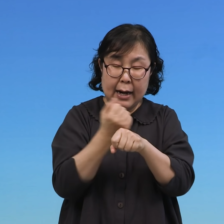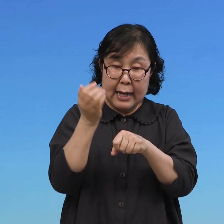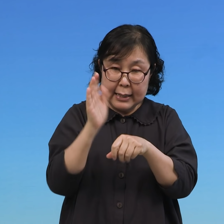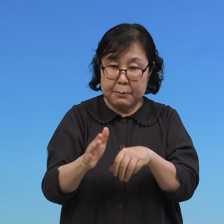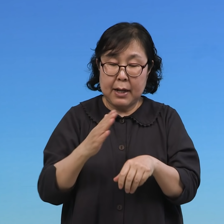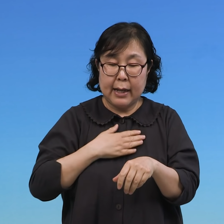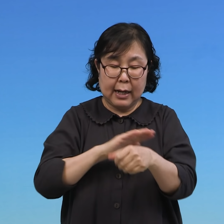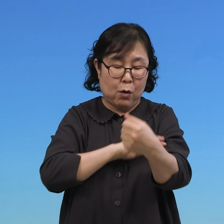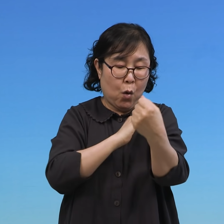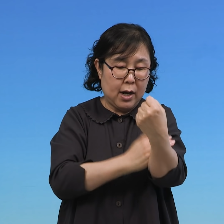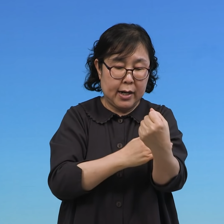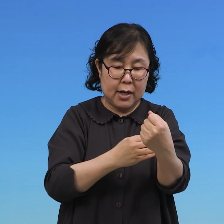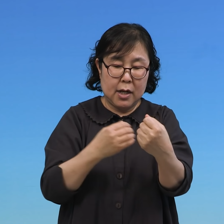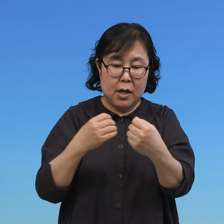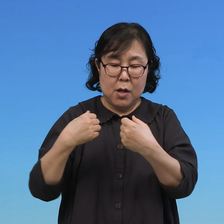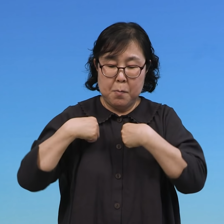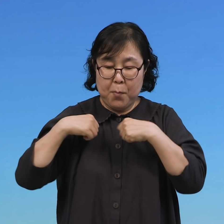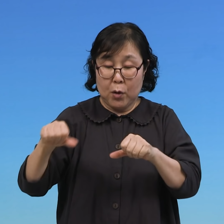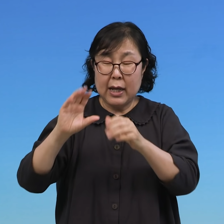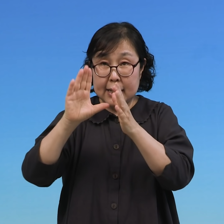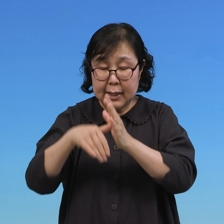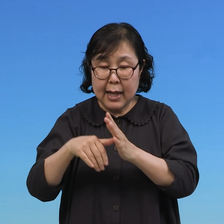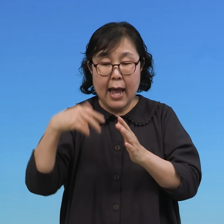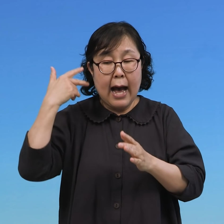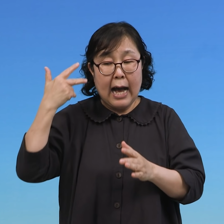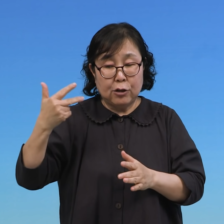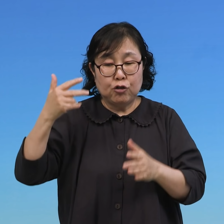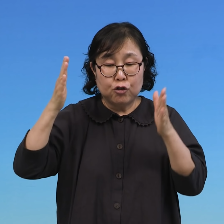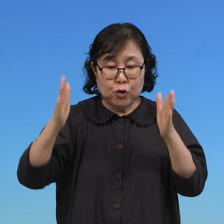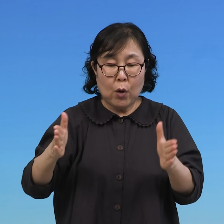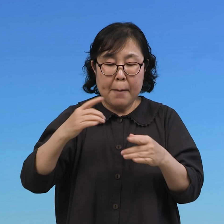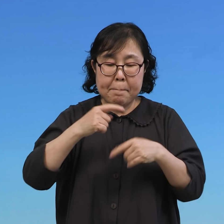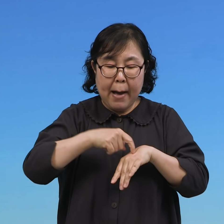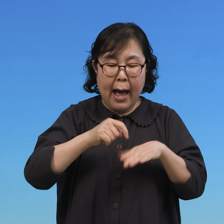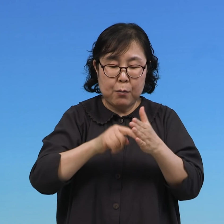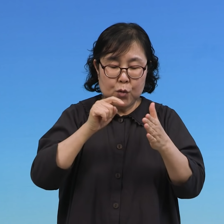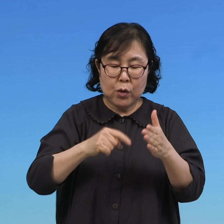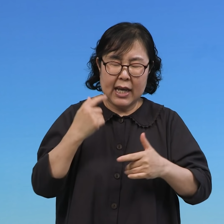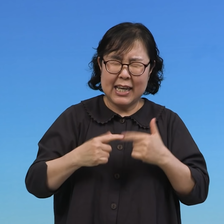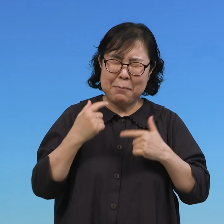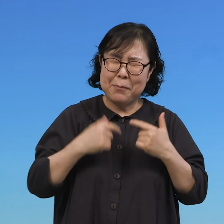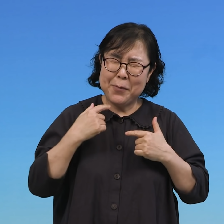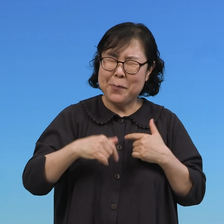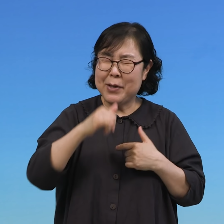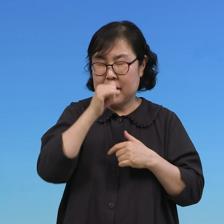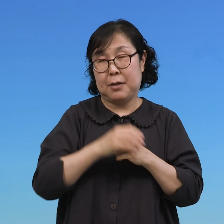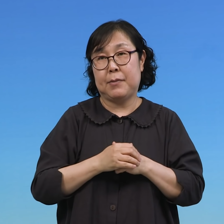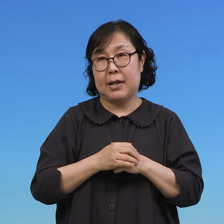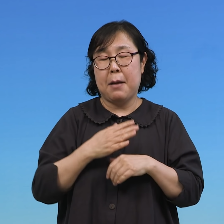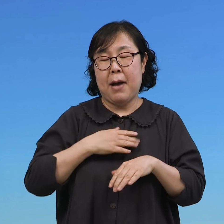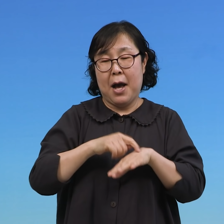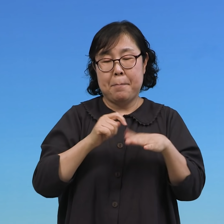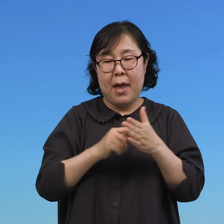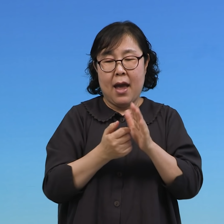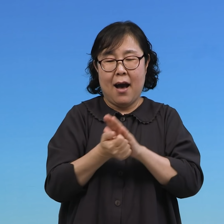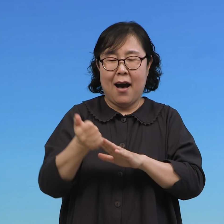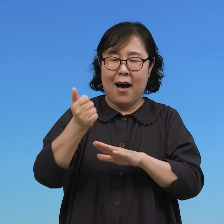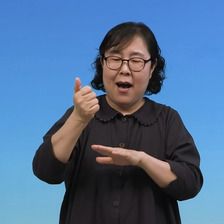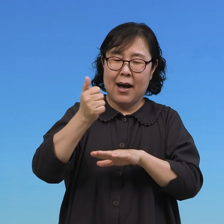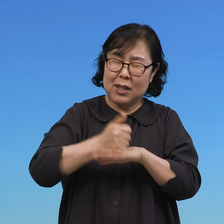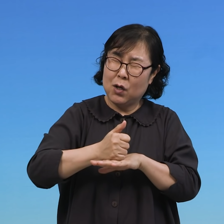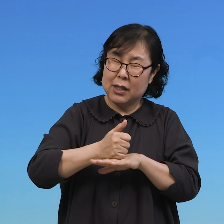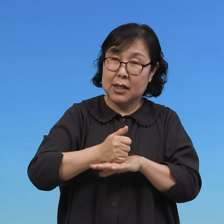가서 이거 고쳐내라고 안 했을 때 한 주 내내 마음에 기쁨이 있는 거예요. 마음에 그 성취감이